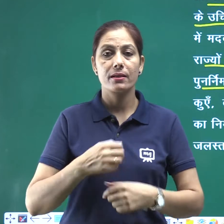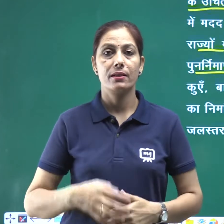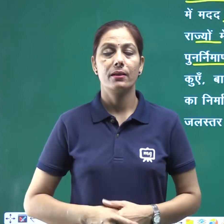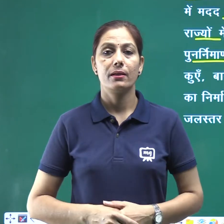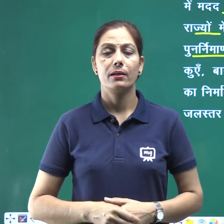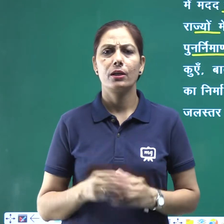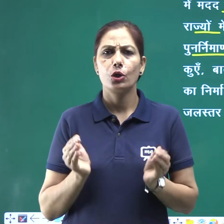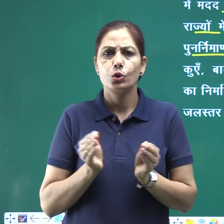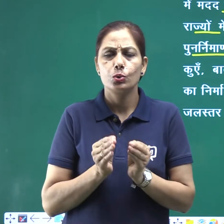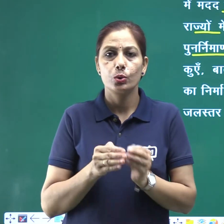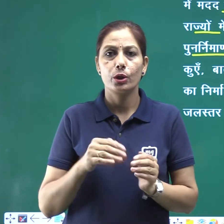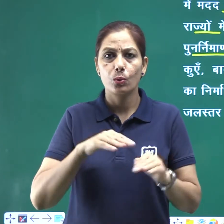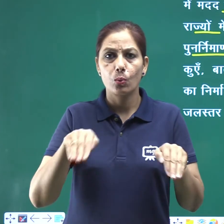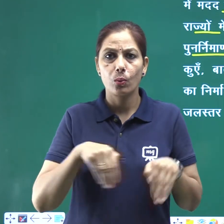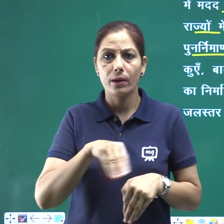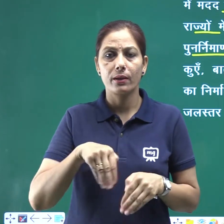छोटे कुएं,